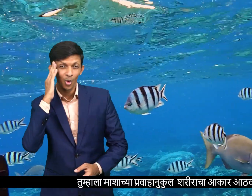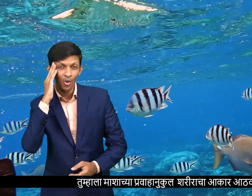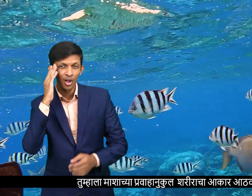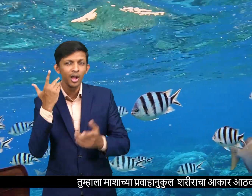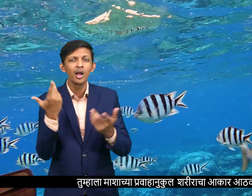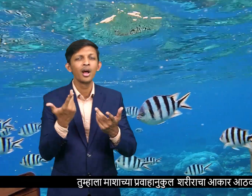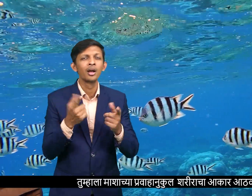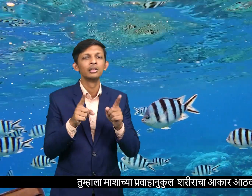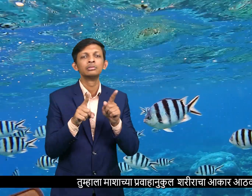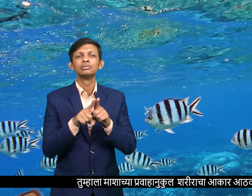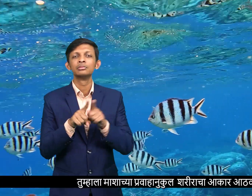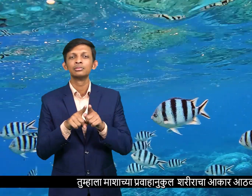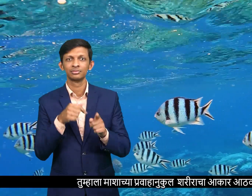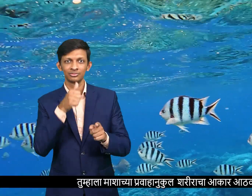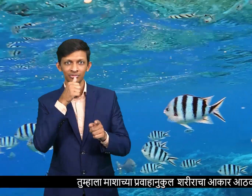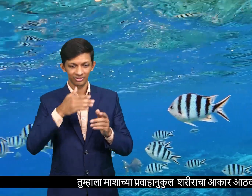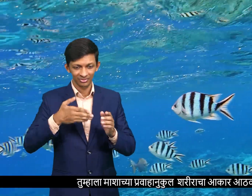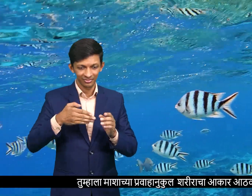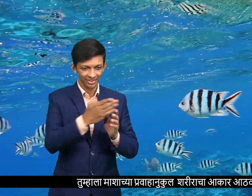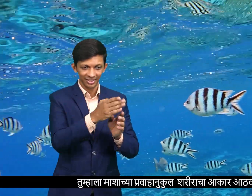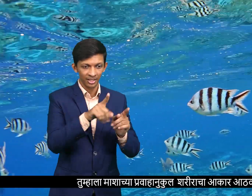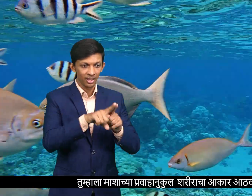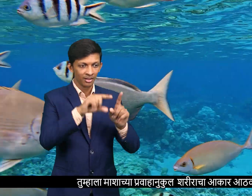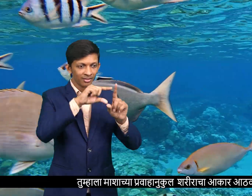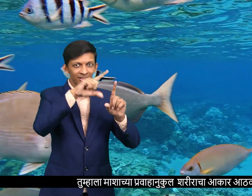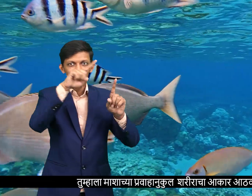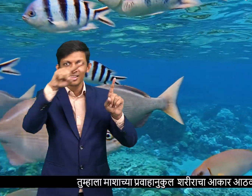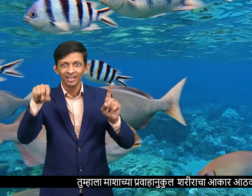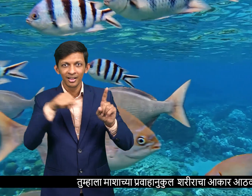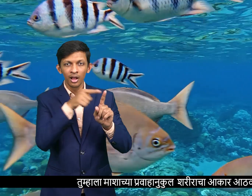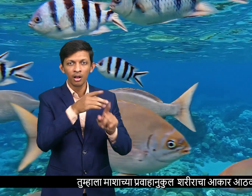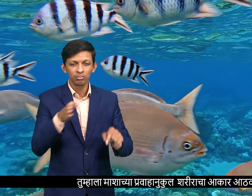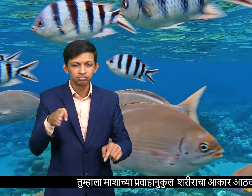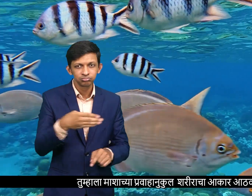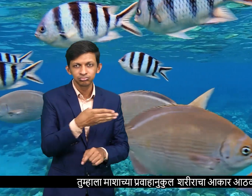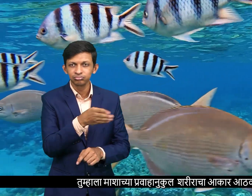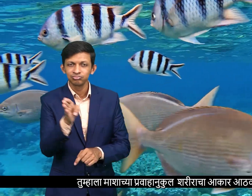तुम्हाला माशाच्या प्रवाहानुकूल शरीराचा आकार आठवतो का?